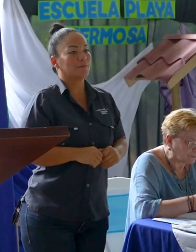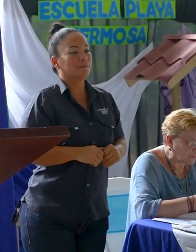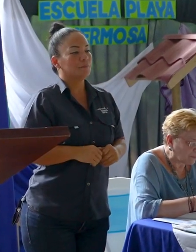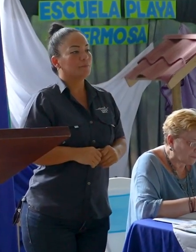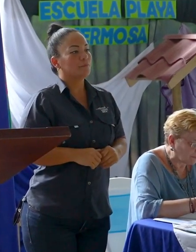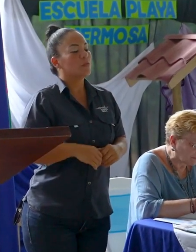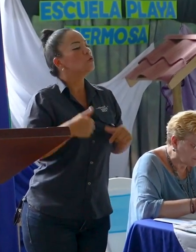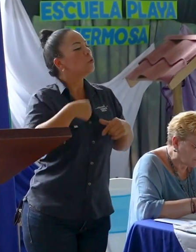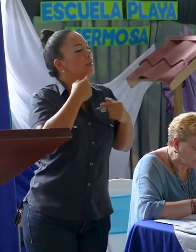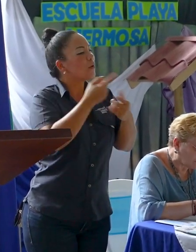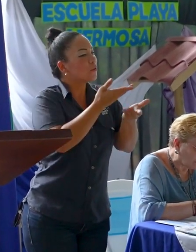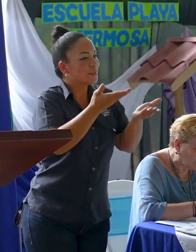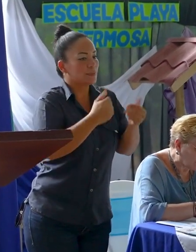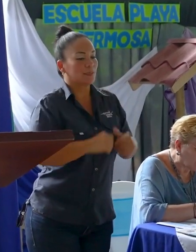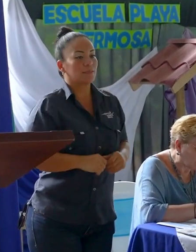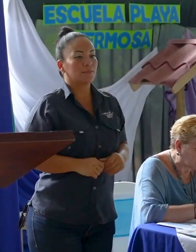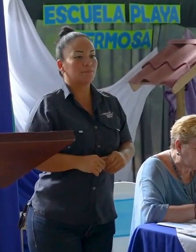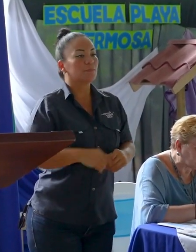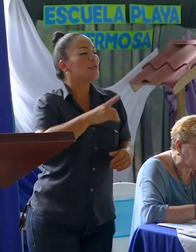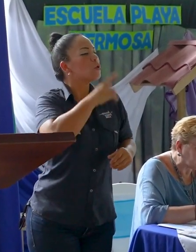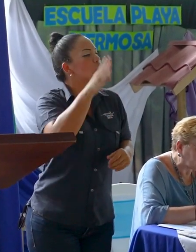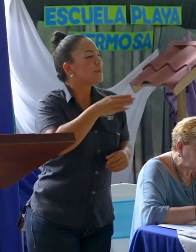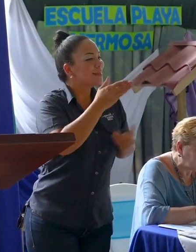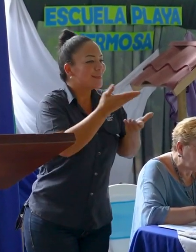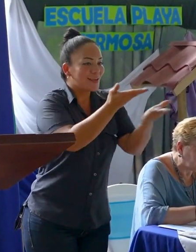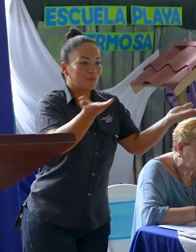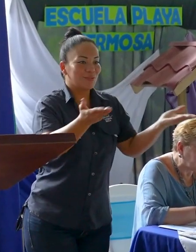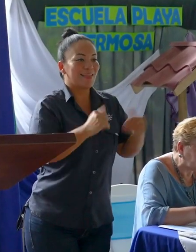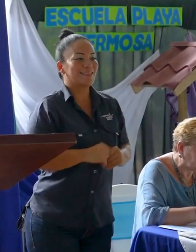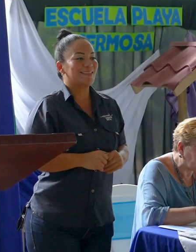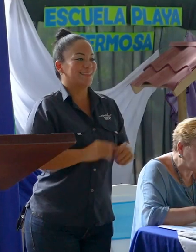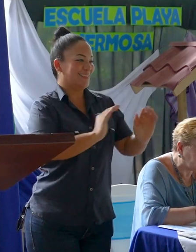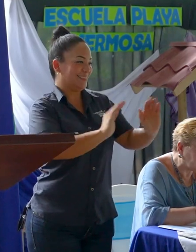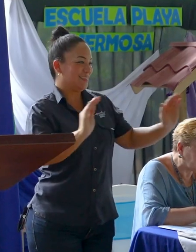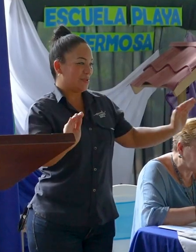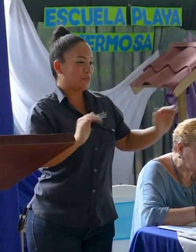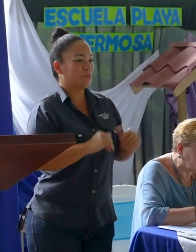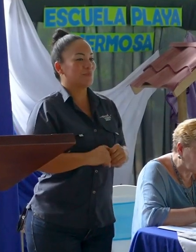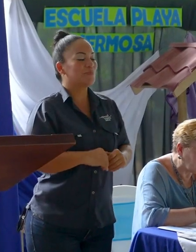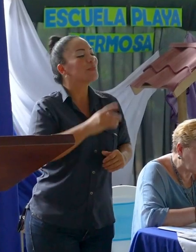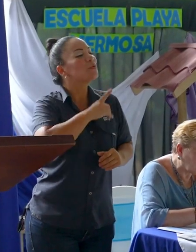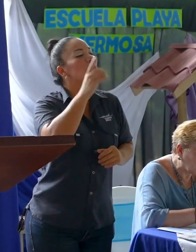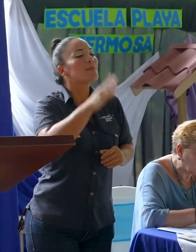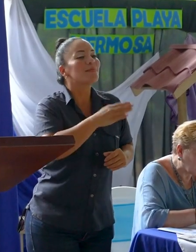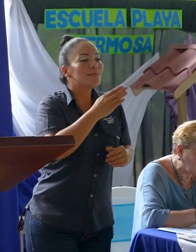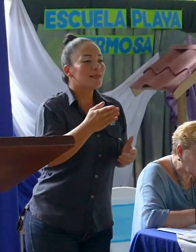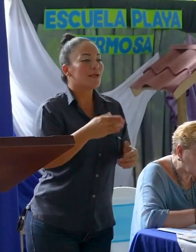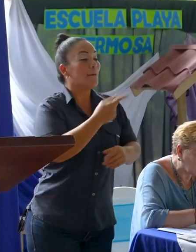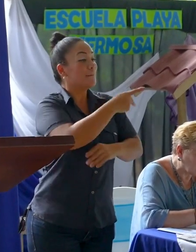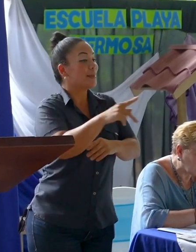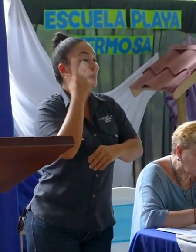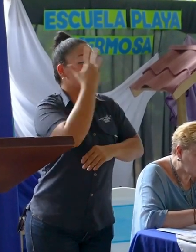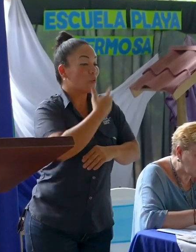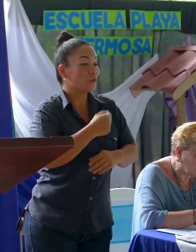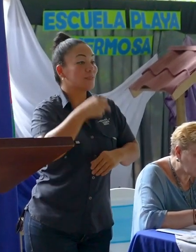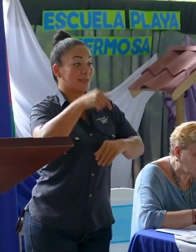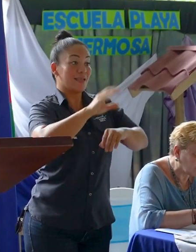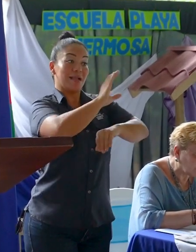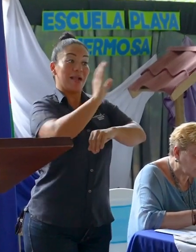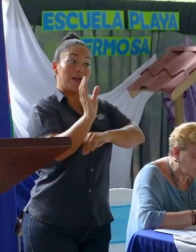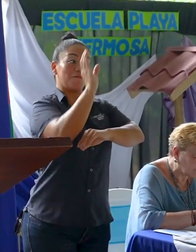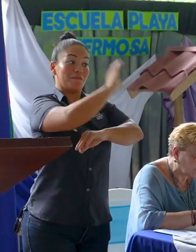les quiero decir que Dios los bendiga, chicos y chicas, que Dios bendiga a Playa Hermosa,